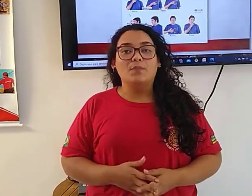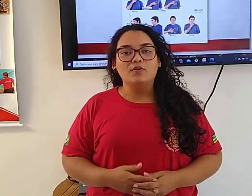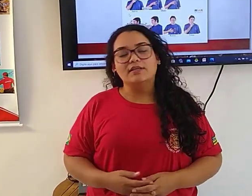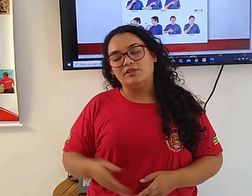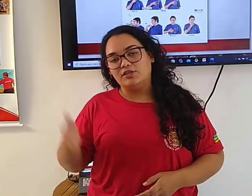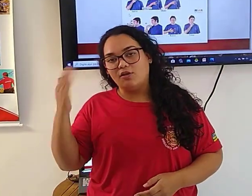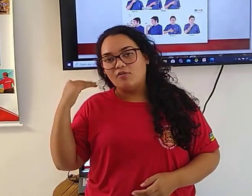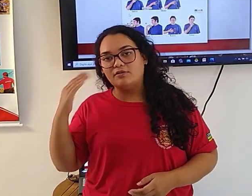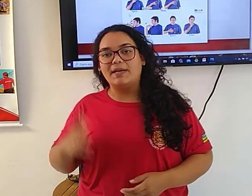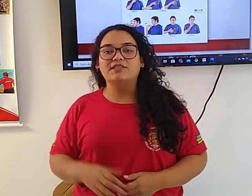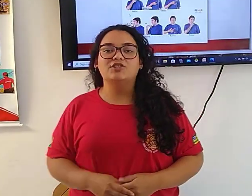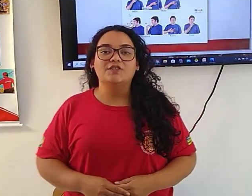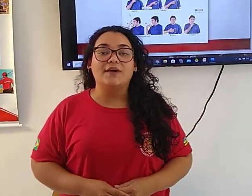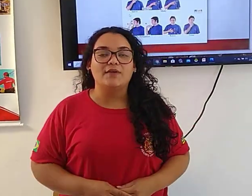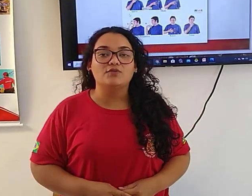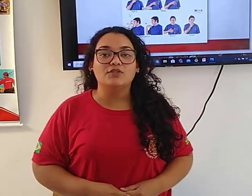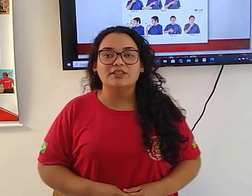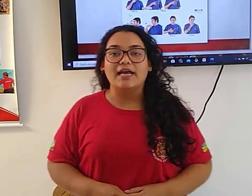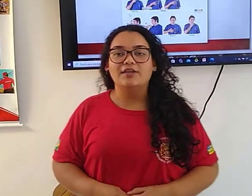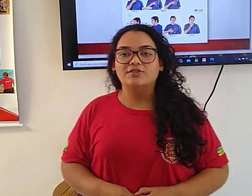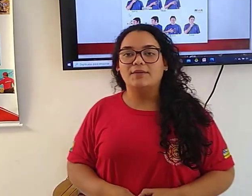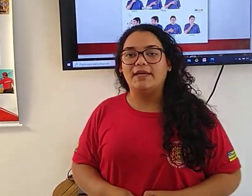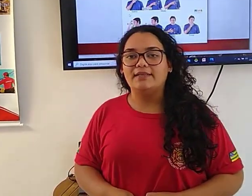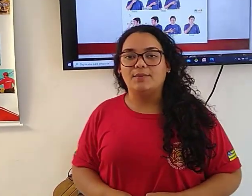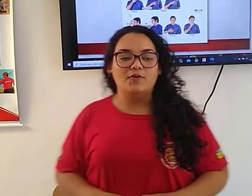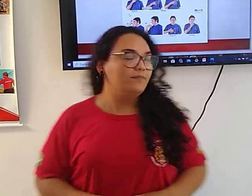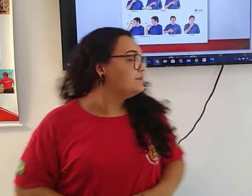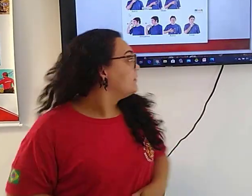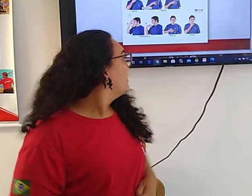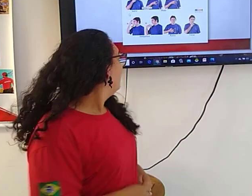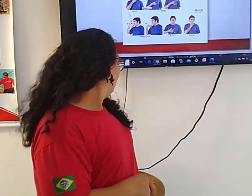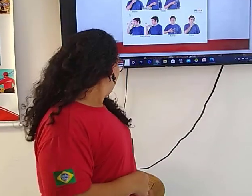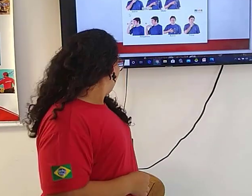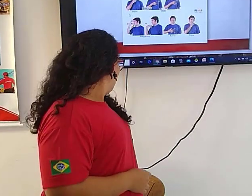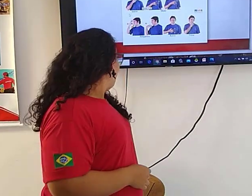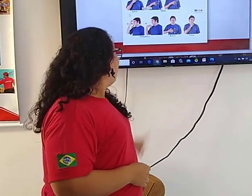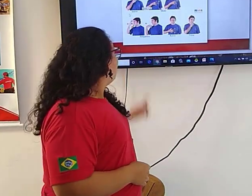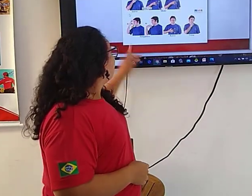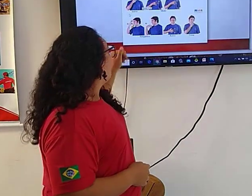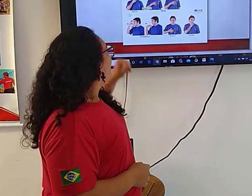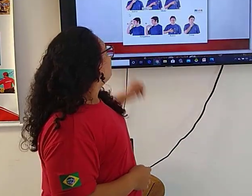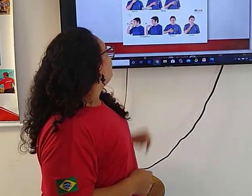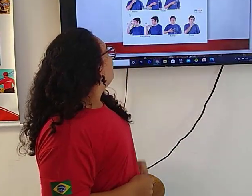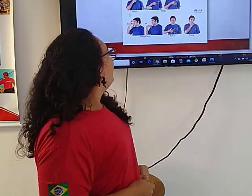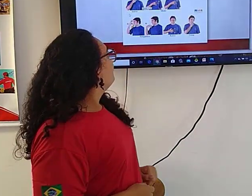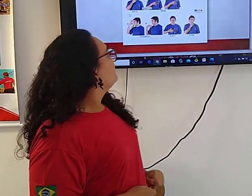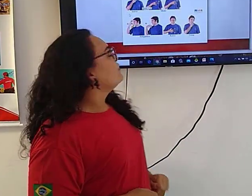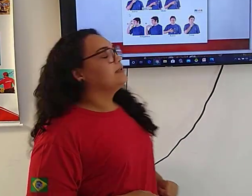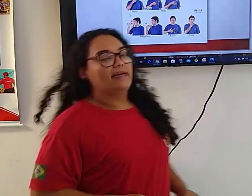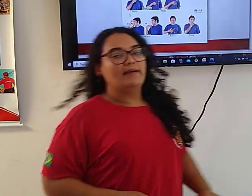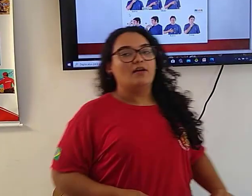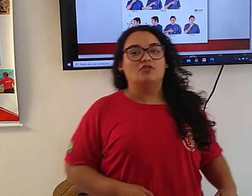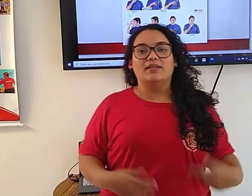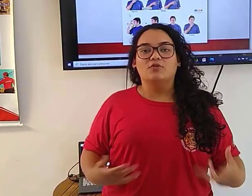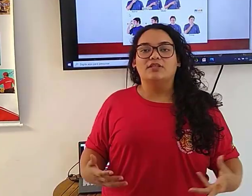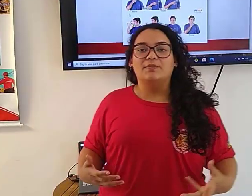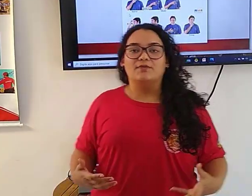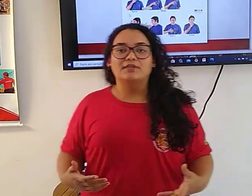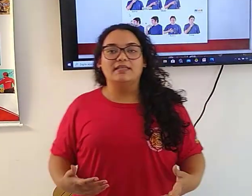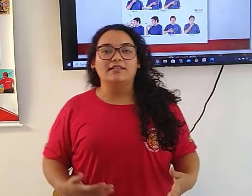importante. Logo mais a gente vai ver nos slides também, tá bom? Aqui são alguns sentimentos, né? Que eu já demonstrei para vocês. Mas,